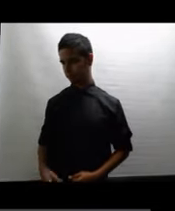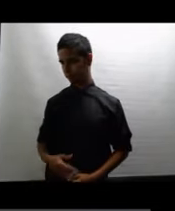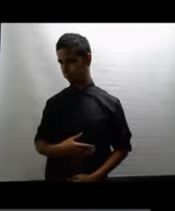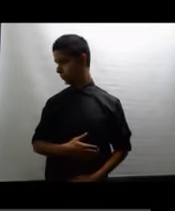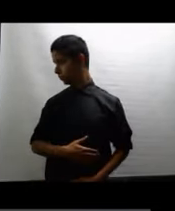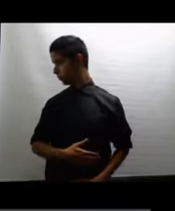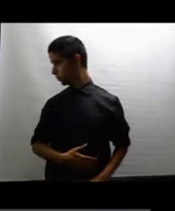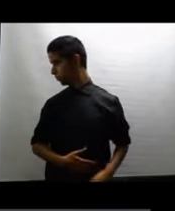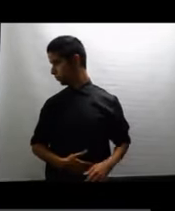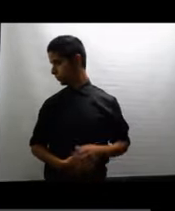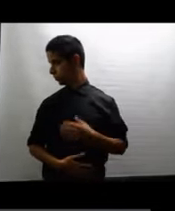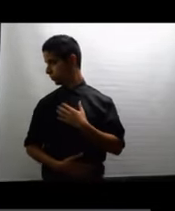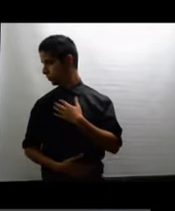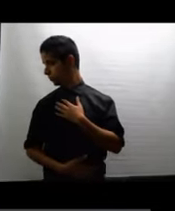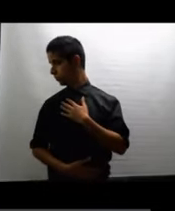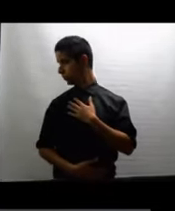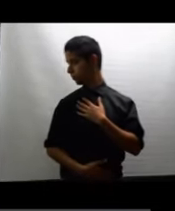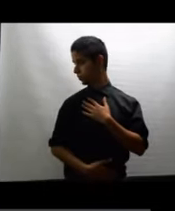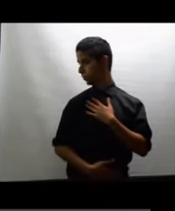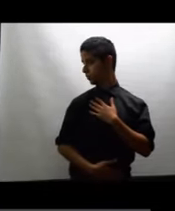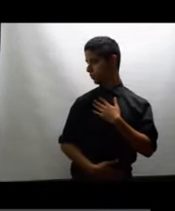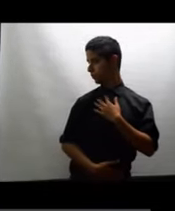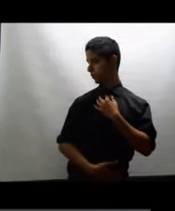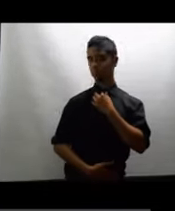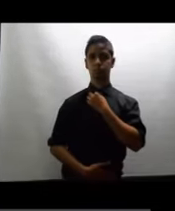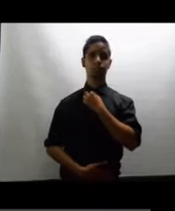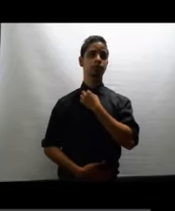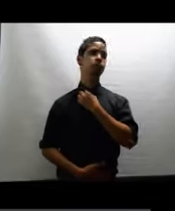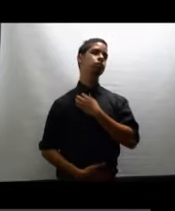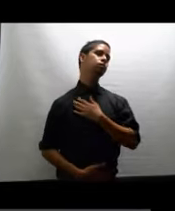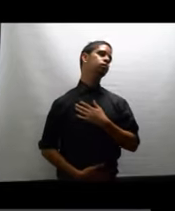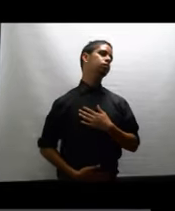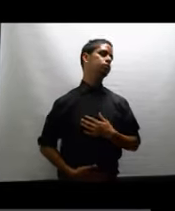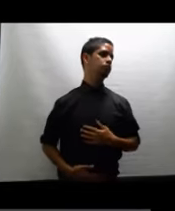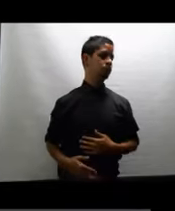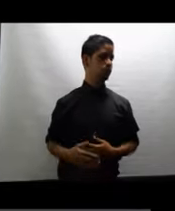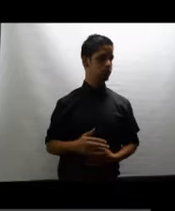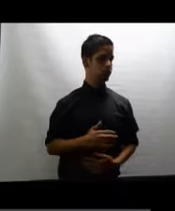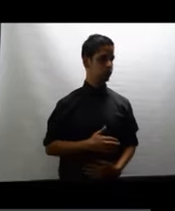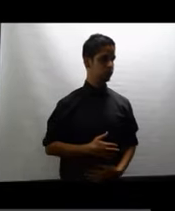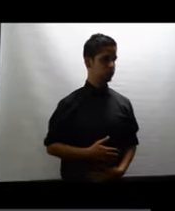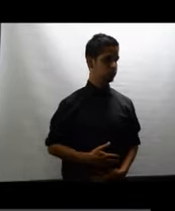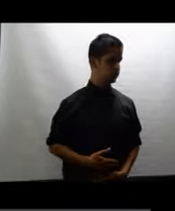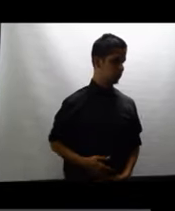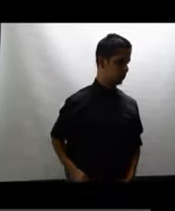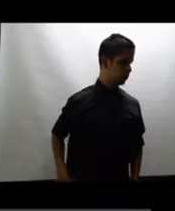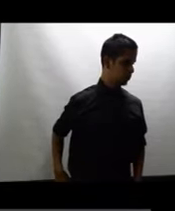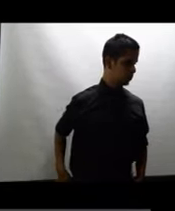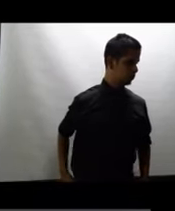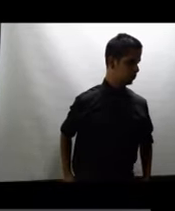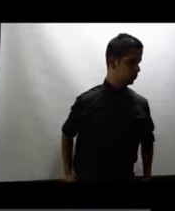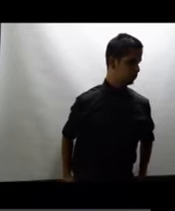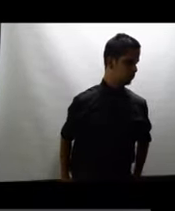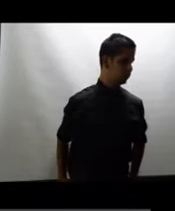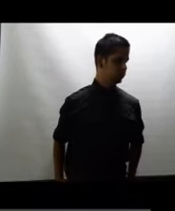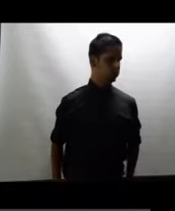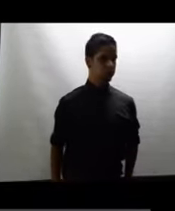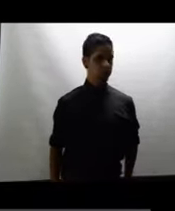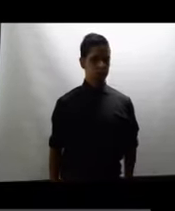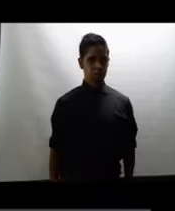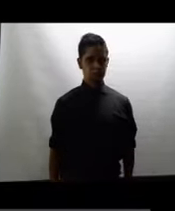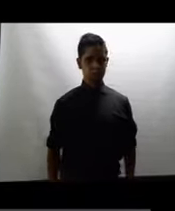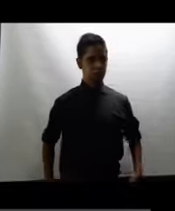Media Room contamos con el mejor equipo de profesionales para crear tu producción visual. Hacemos anuncios, presentaciones corporativas, cine, gráficas